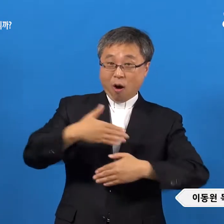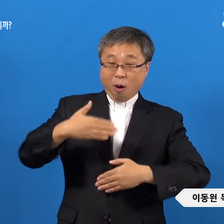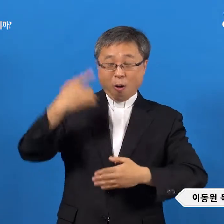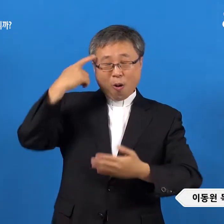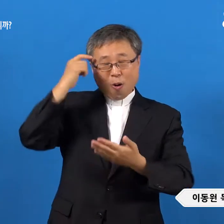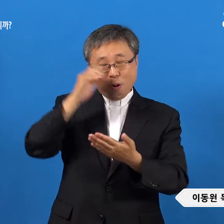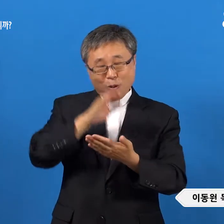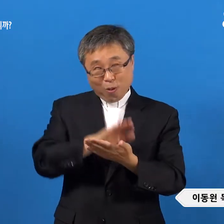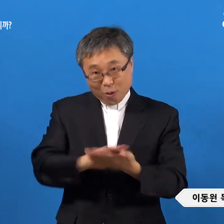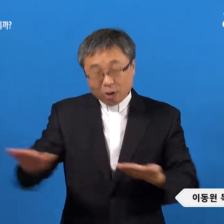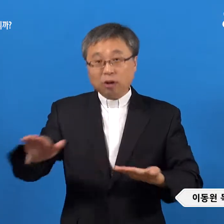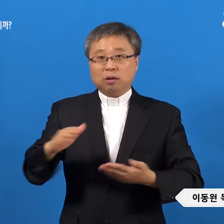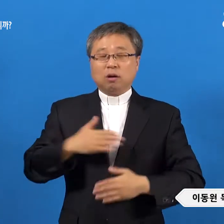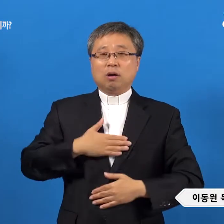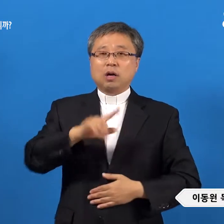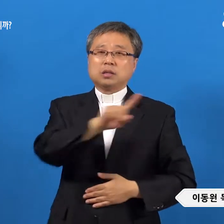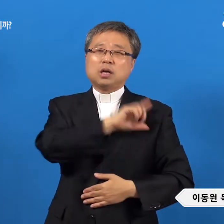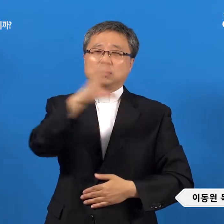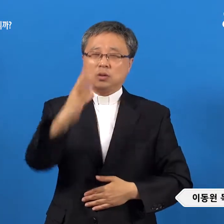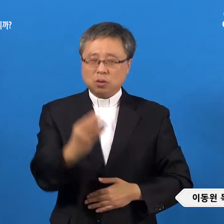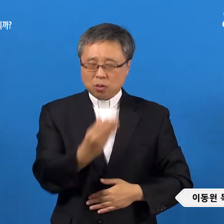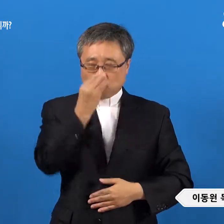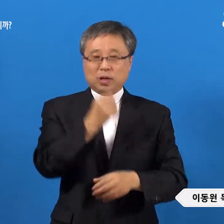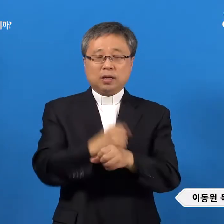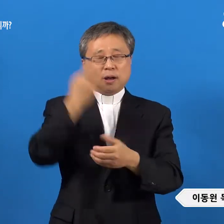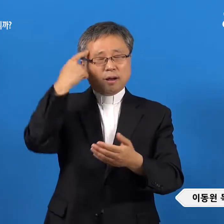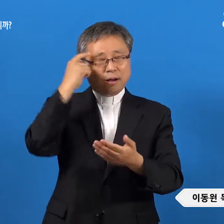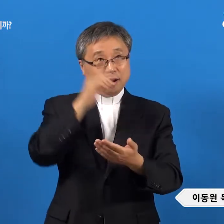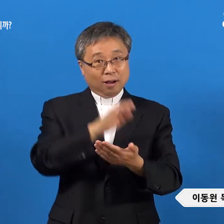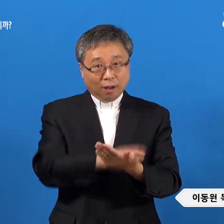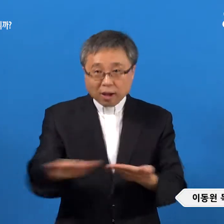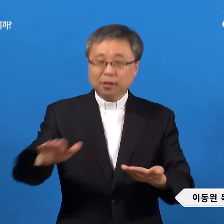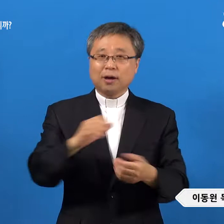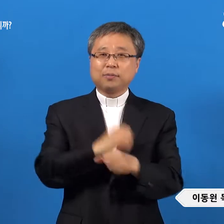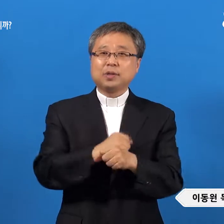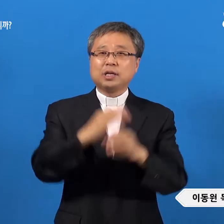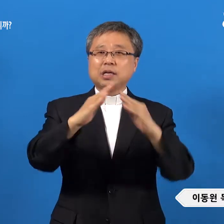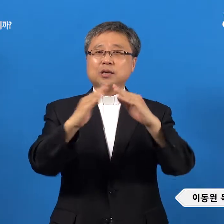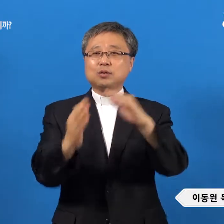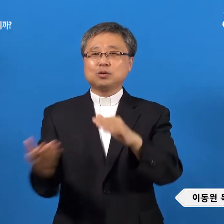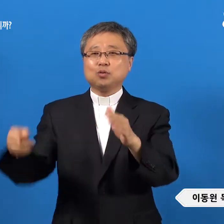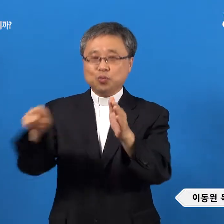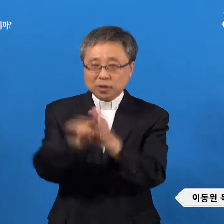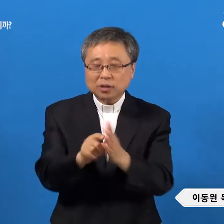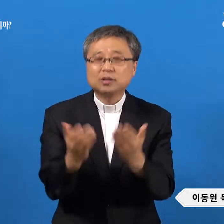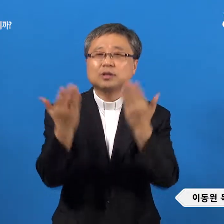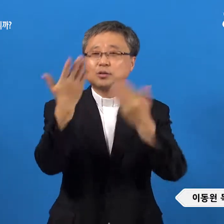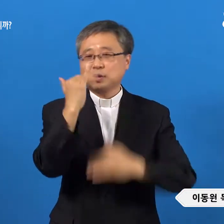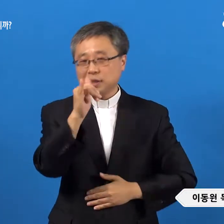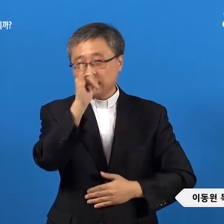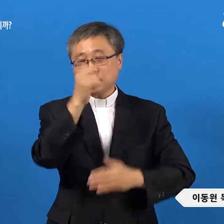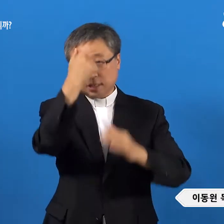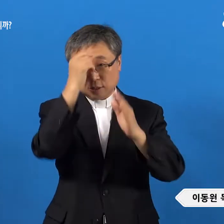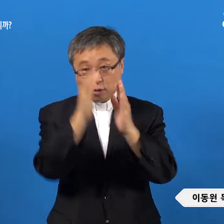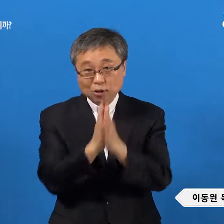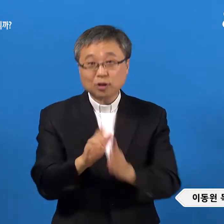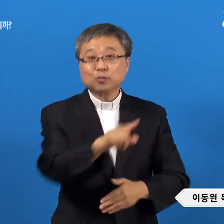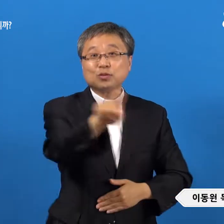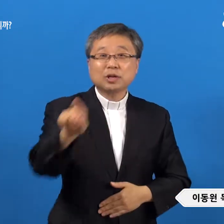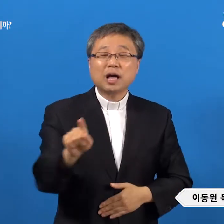상쾌하잖아요. 가장 거룩한 상쾌함, 그것은 이웃을 위해서 드릴 수 있는 기도라고. 여러분도 한번 이 기도를